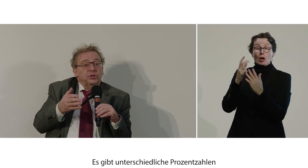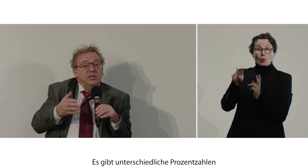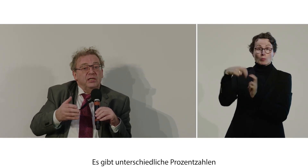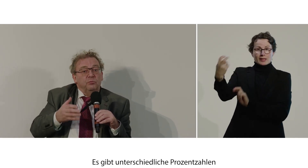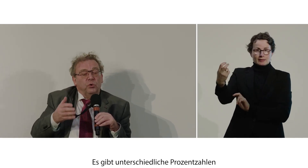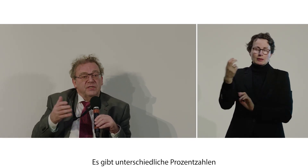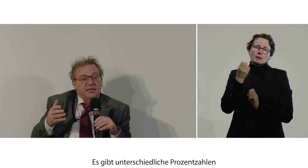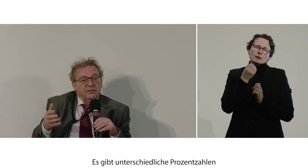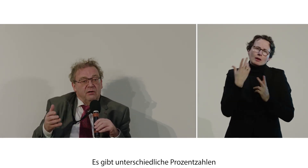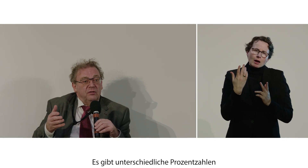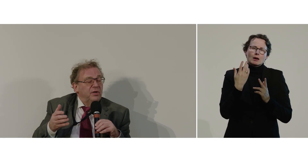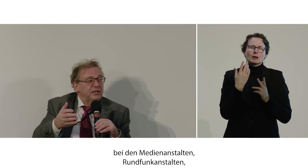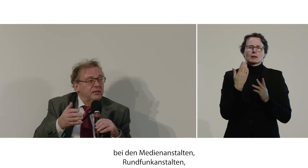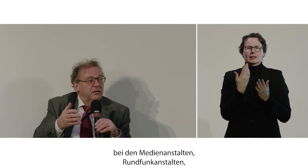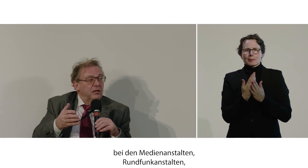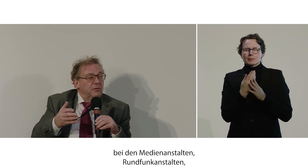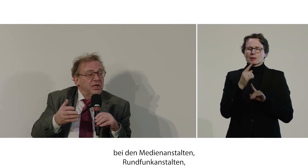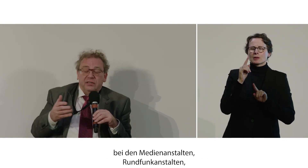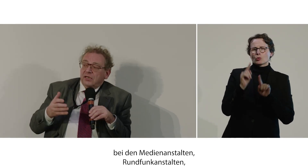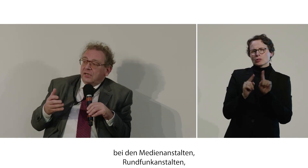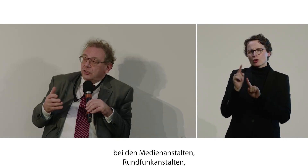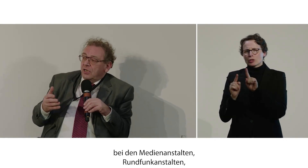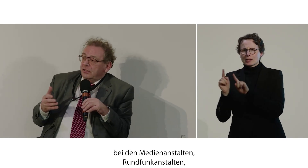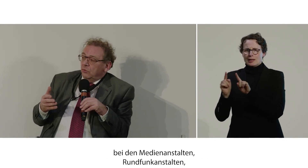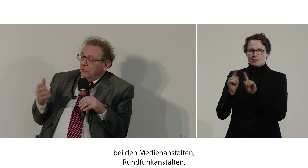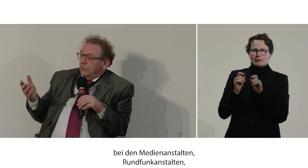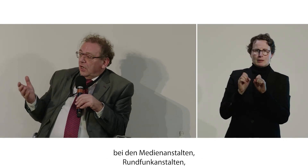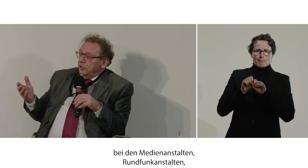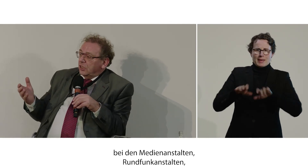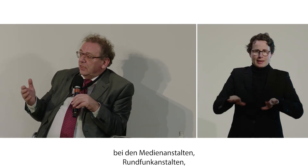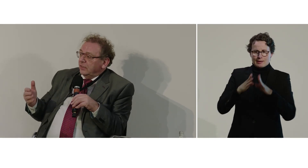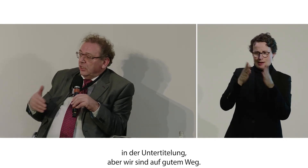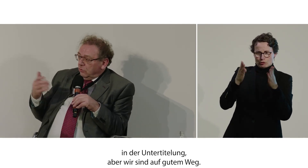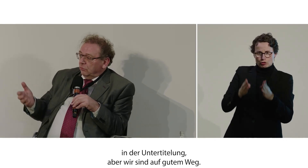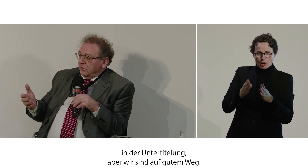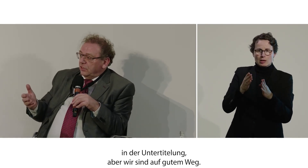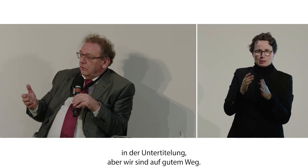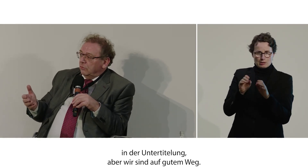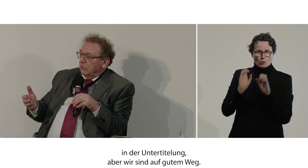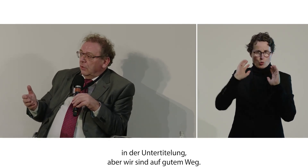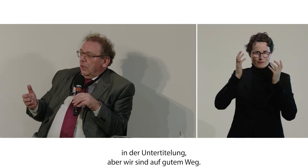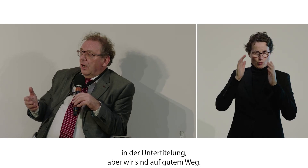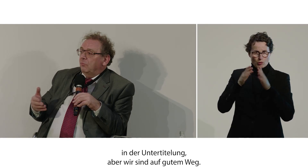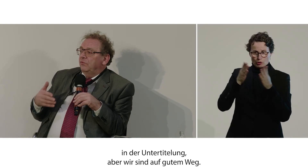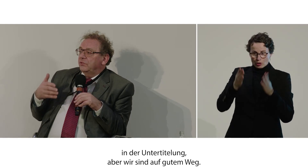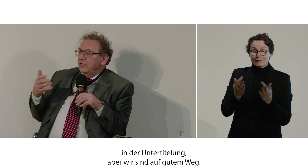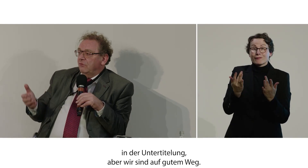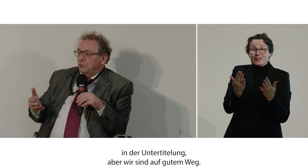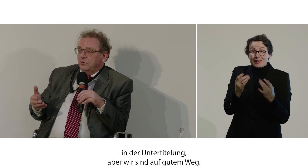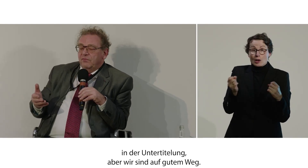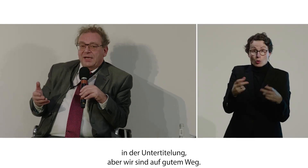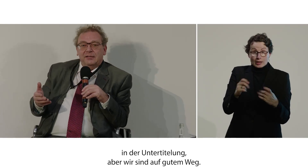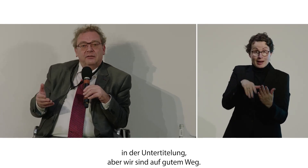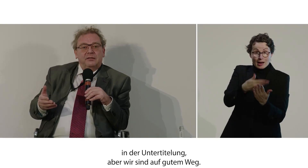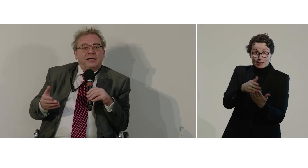unterschiedliche Prozentzahlen bei den Medienanstalten, Bundfunkanstalten in der Untertitelung, aber wir sind